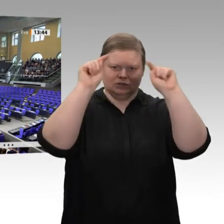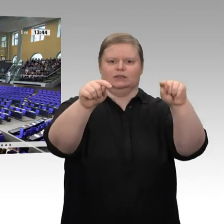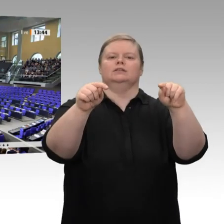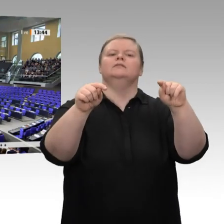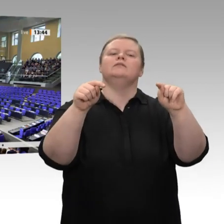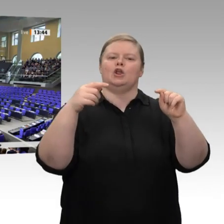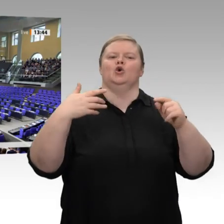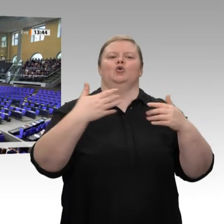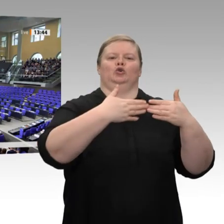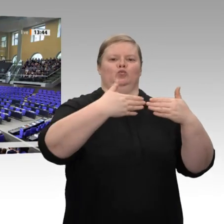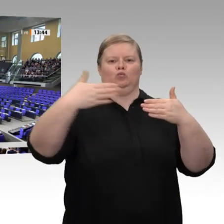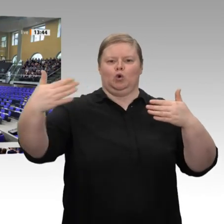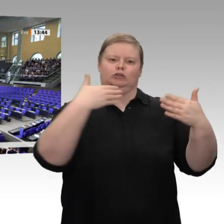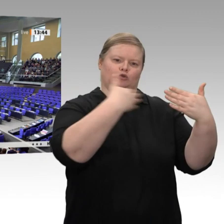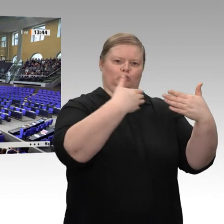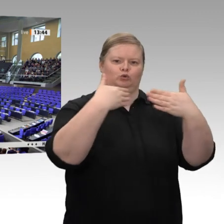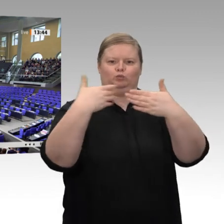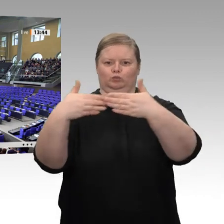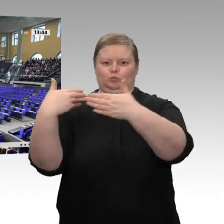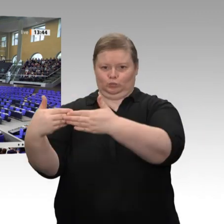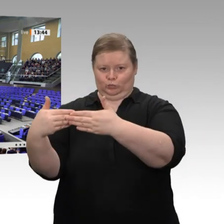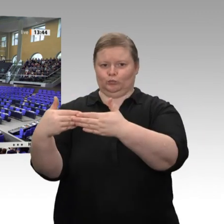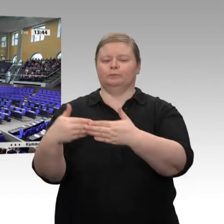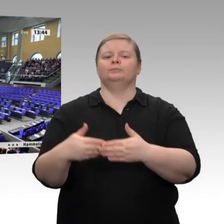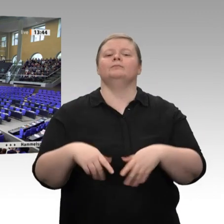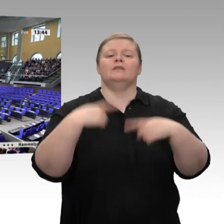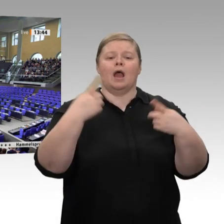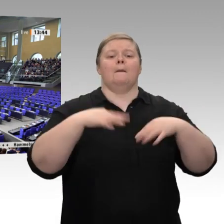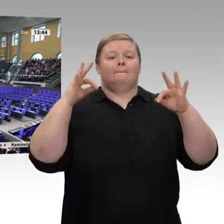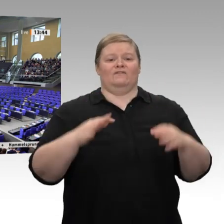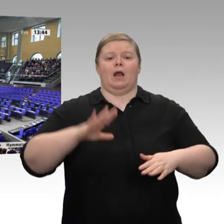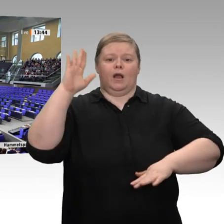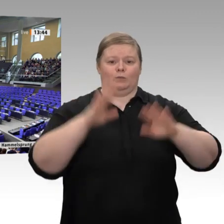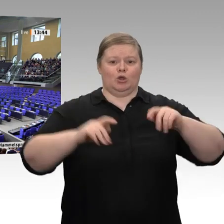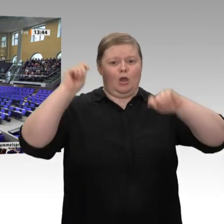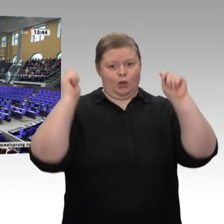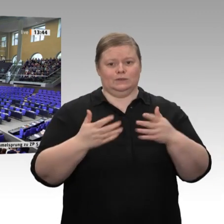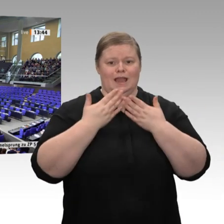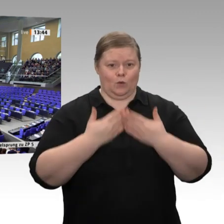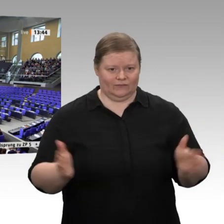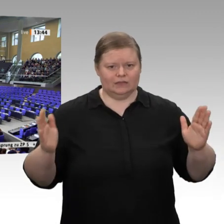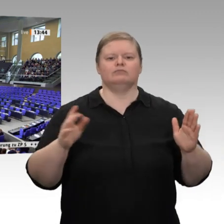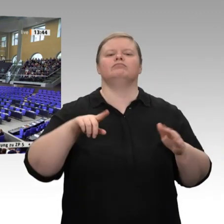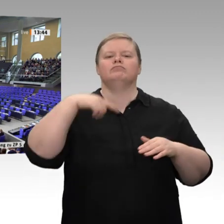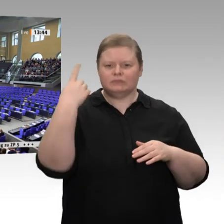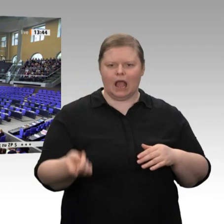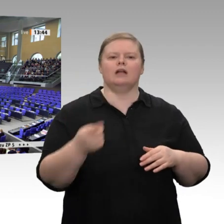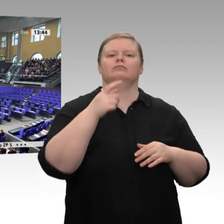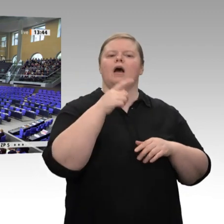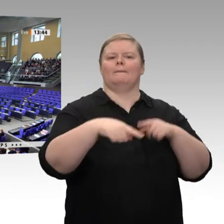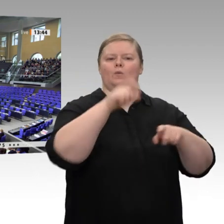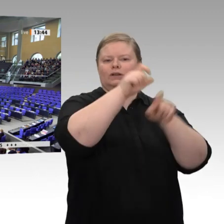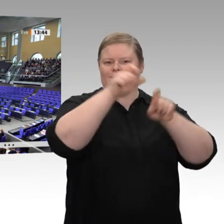Türen werden verschlossen und wenn ich die Abstimmung dann eröffne, kommen die Abgeordneten